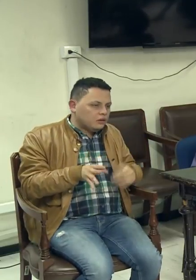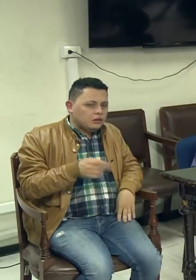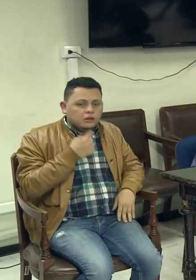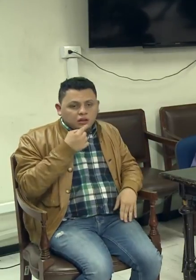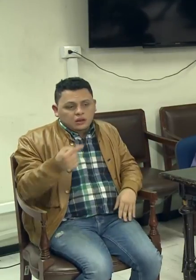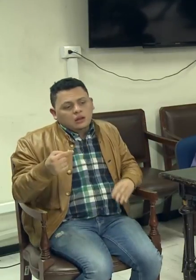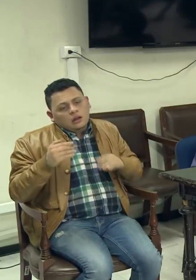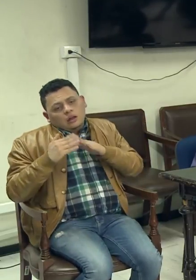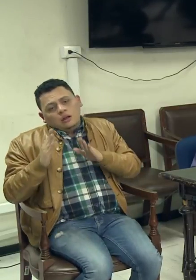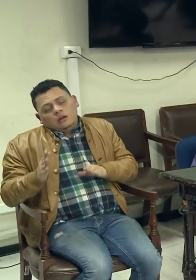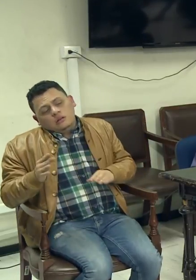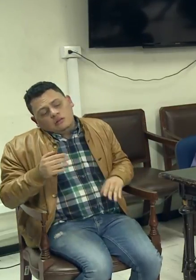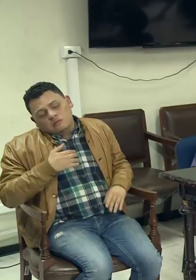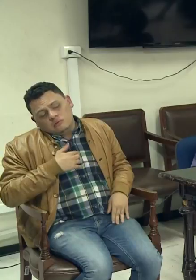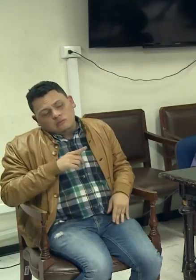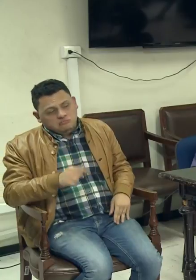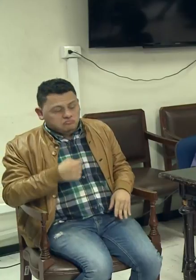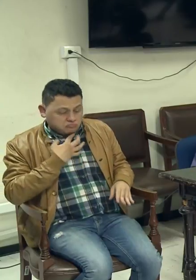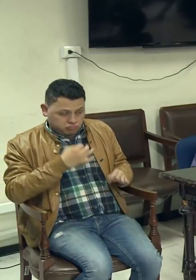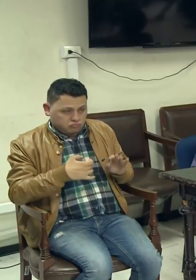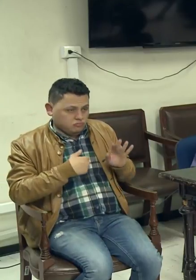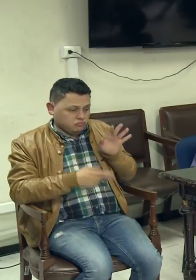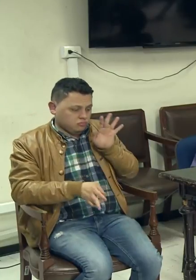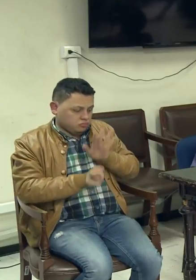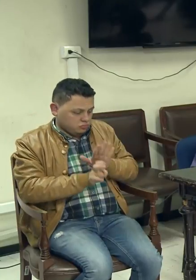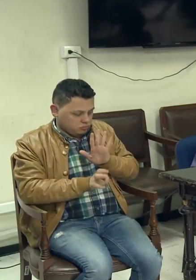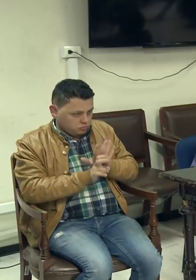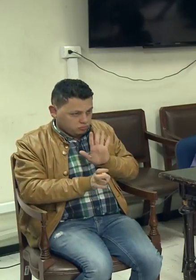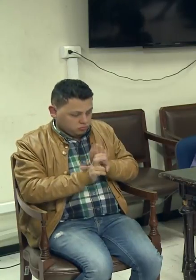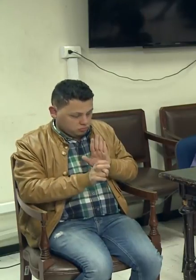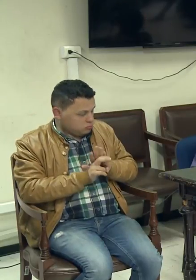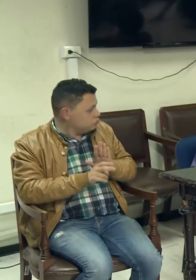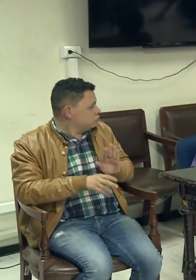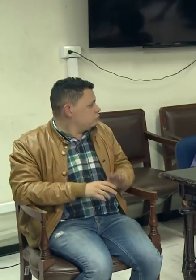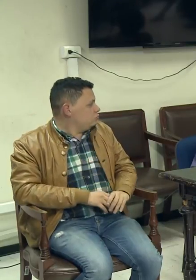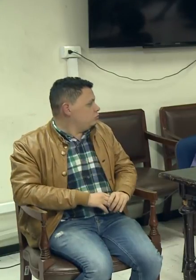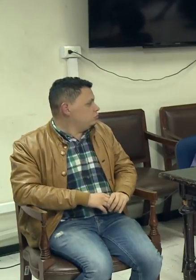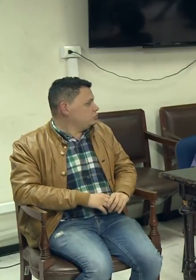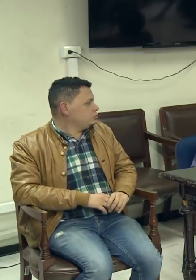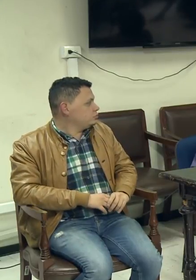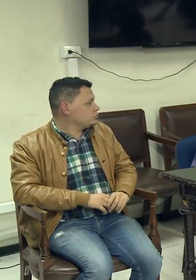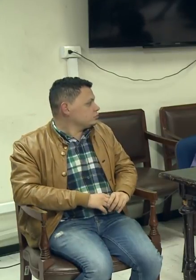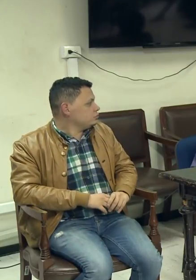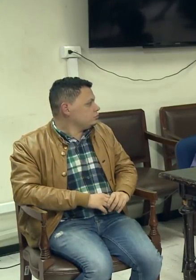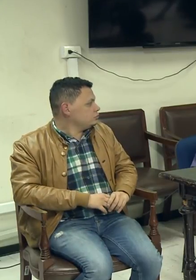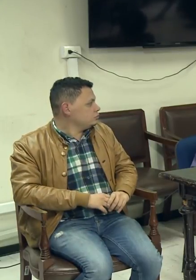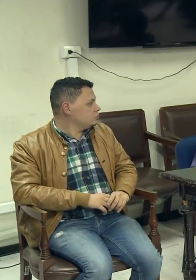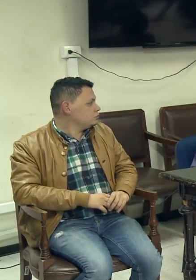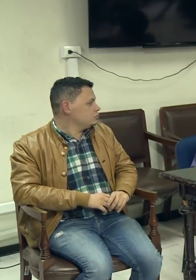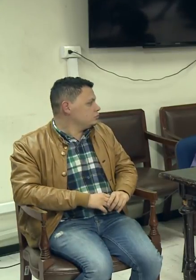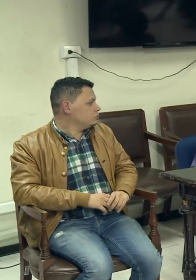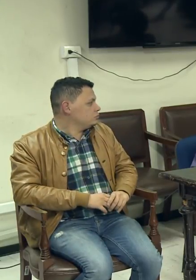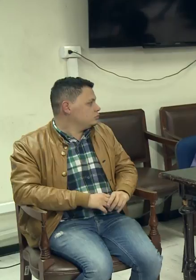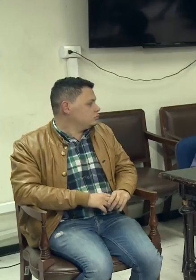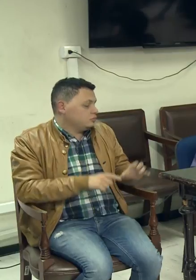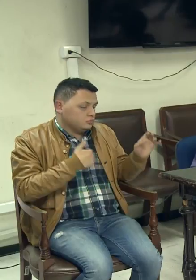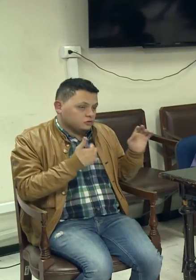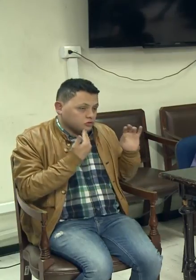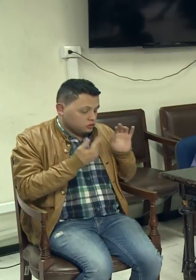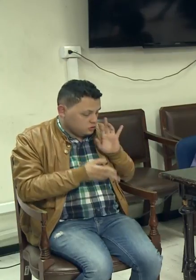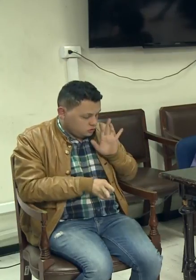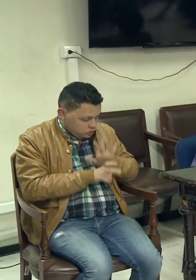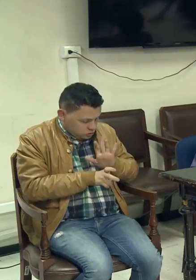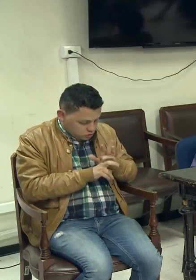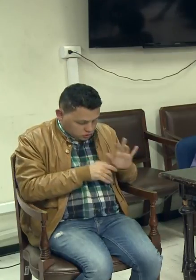casa. Yo soy una teórica. No soy una teórica. Soy una teórica que cuando va